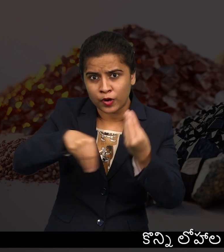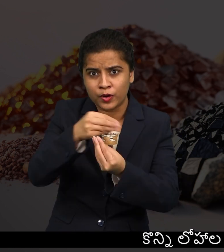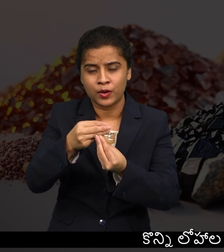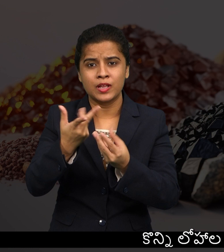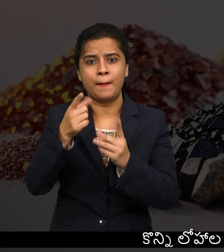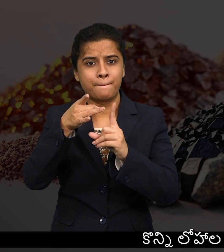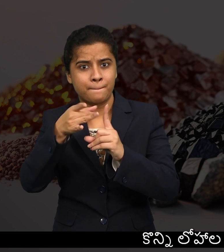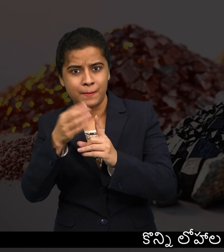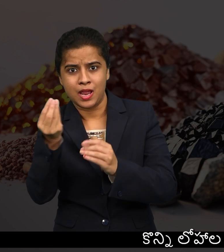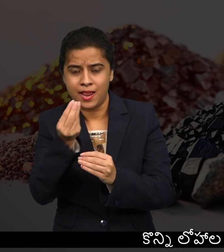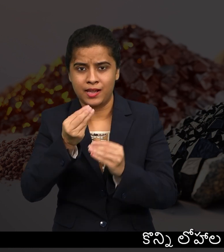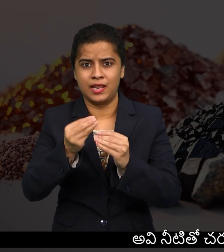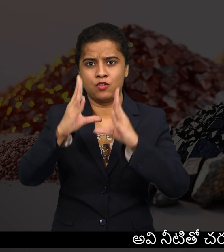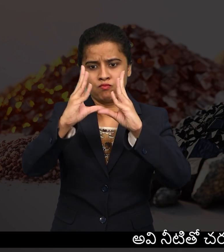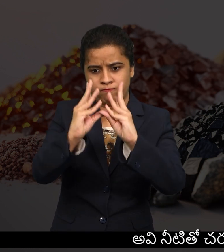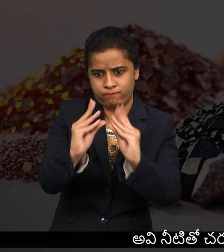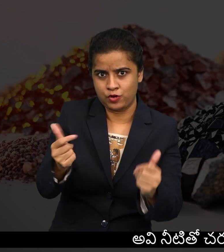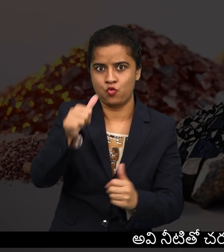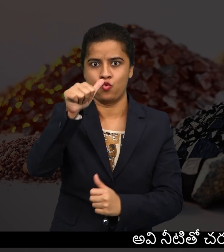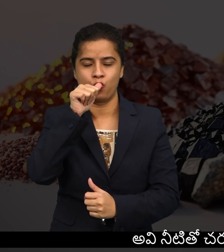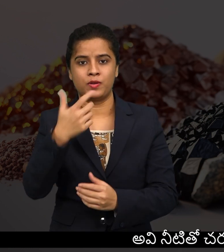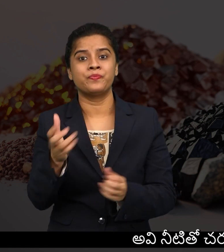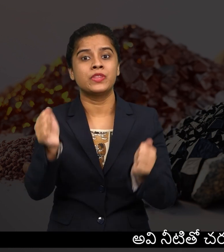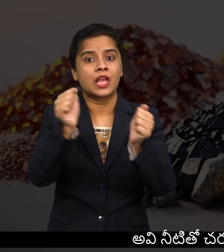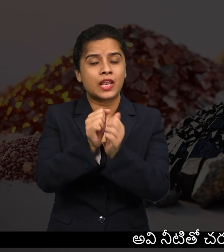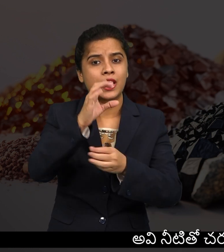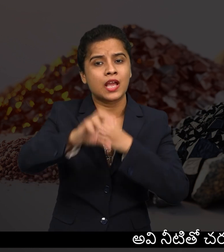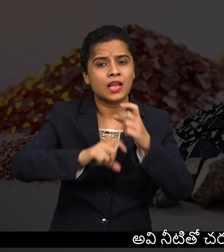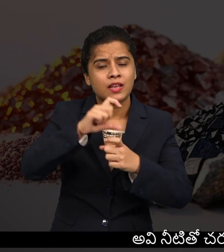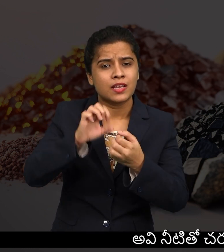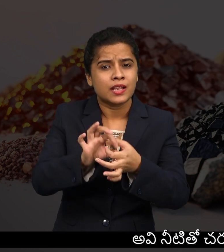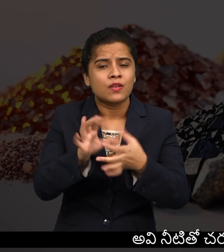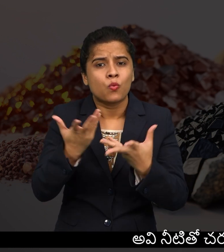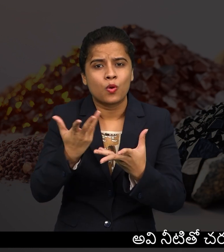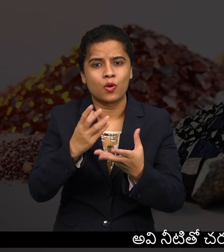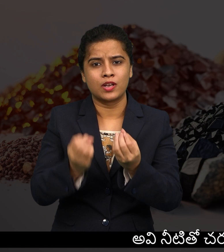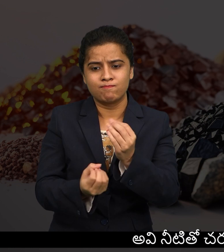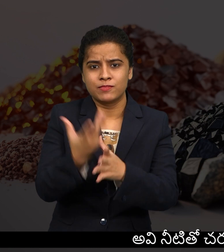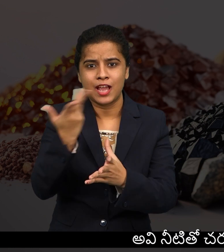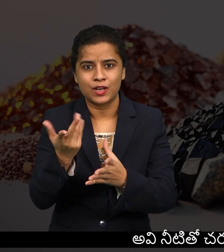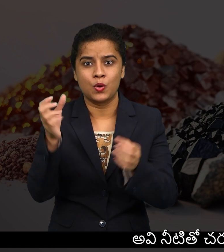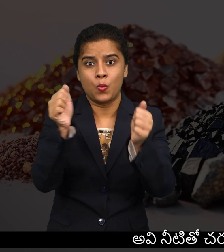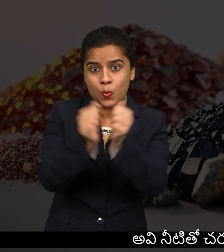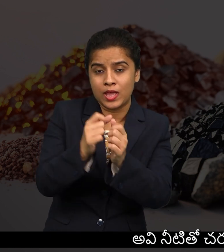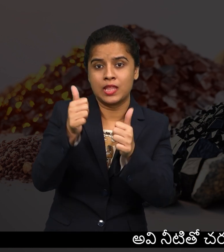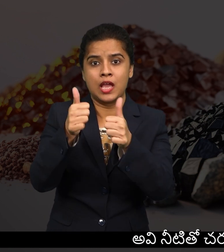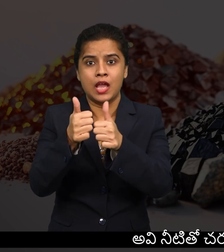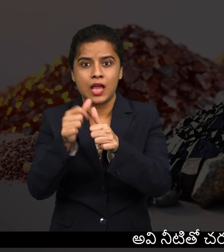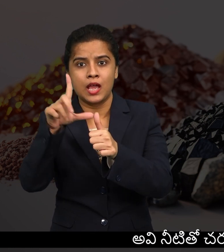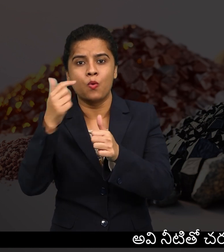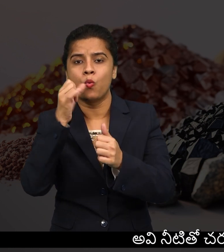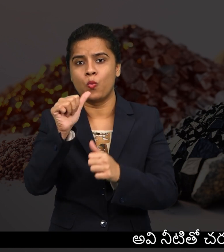నీటిలో కరుగుతాయి. అవి నీటితో చర్య జరిపి క్షారాన్ని ఏర్పరుస్తాయి.